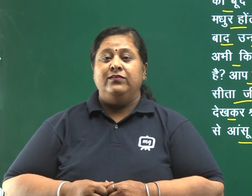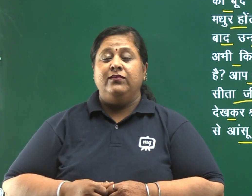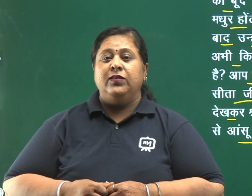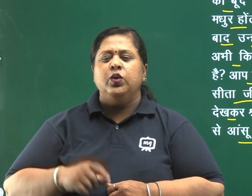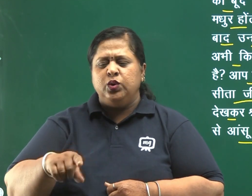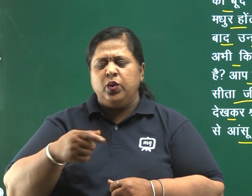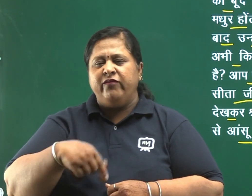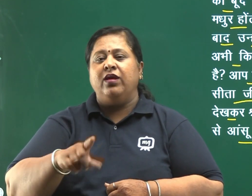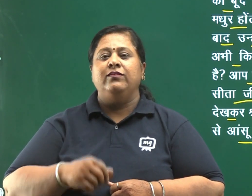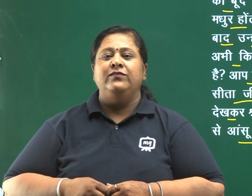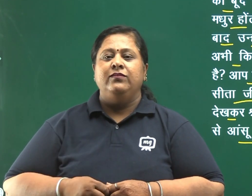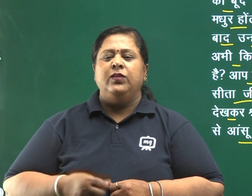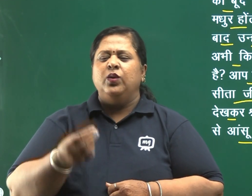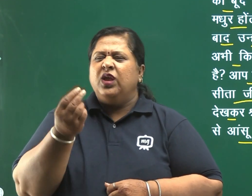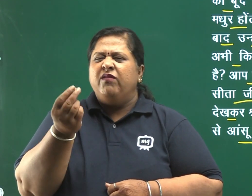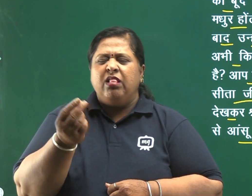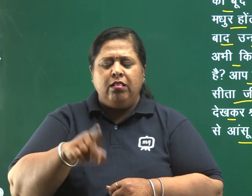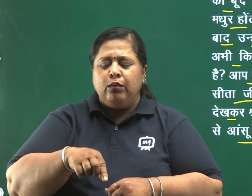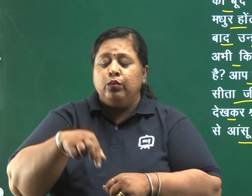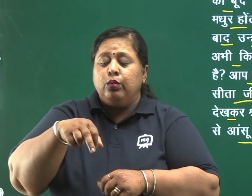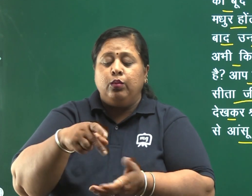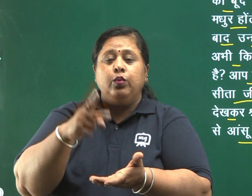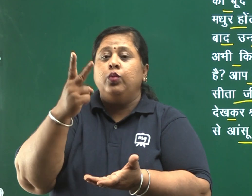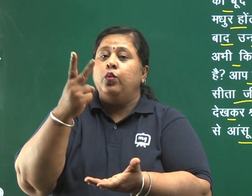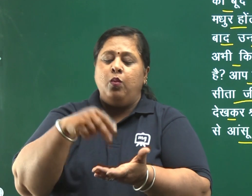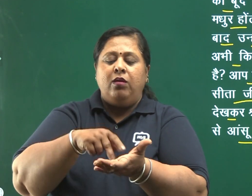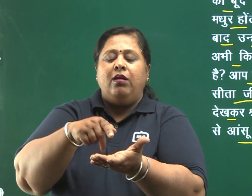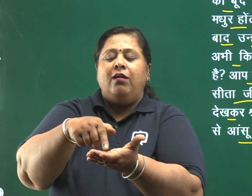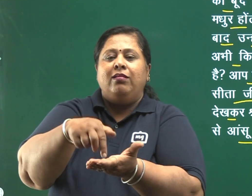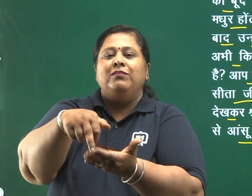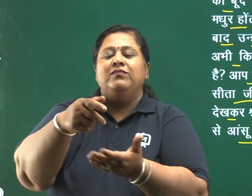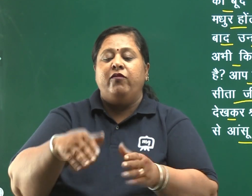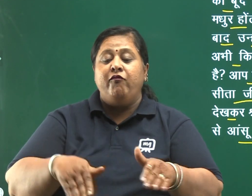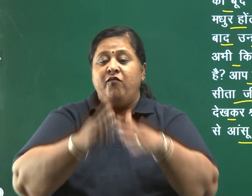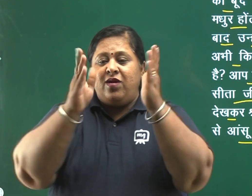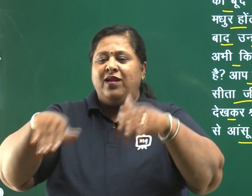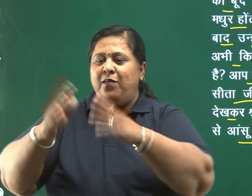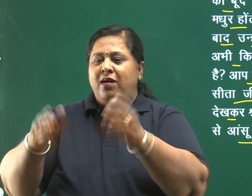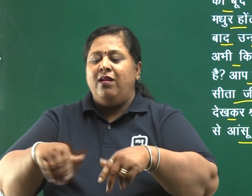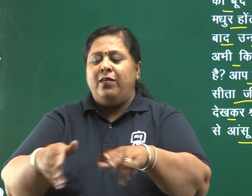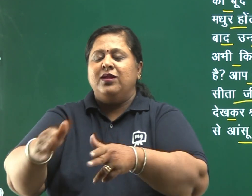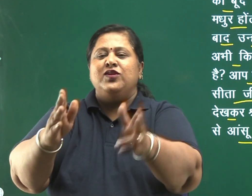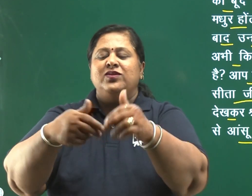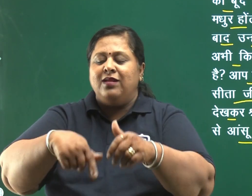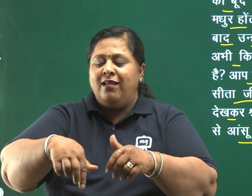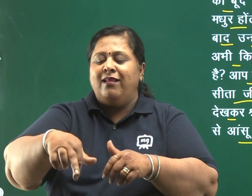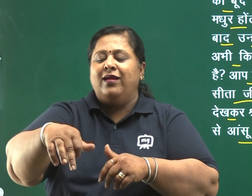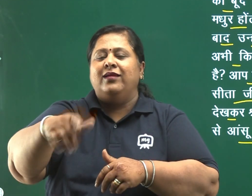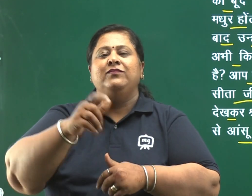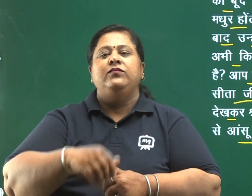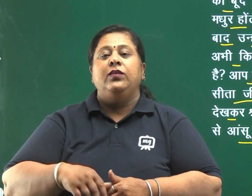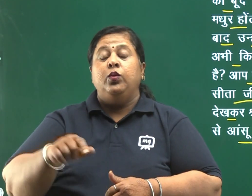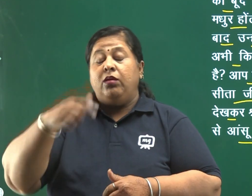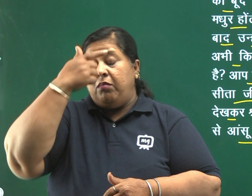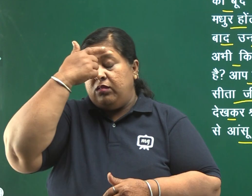और जो ही वह केवल 2 ही कदम वन के मार्ग में चलने लगी तो